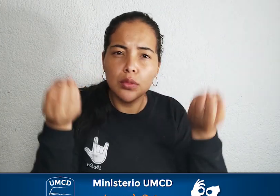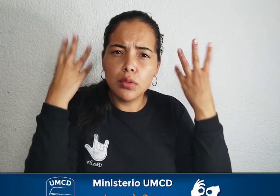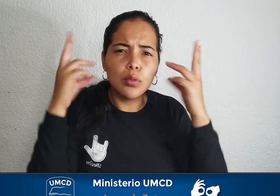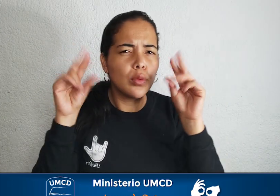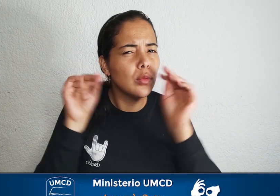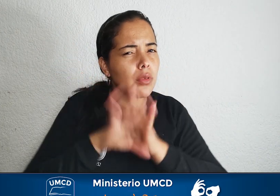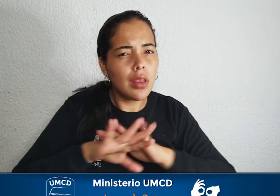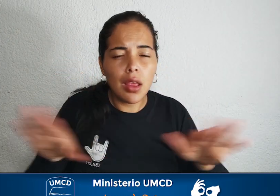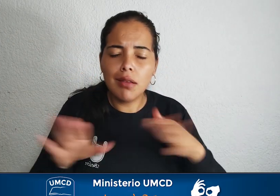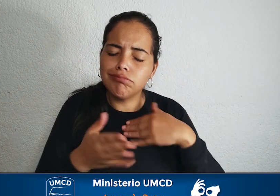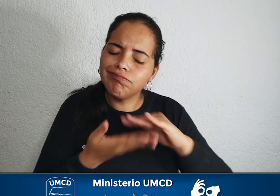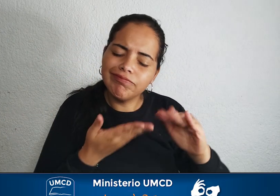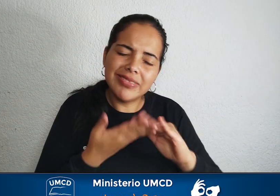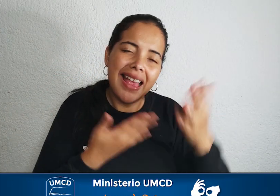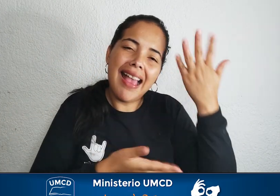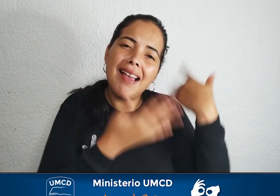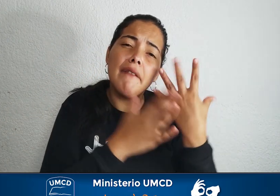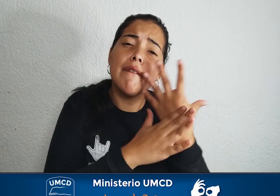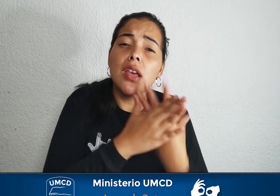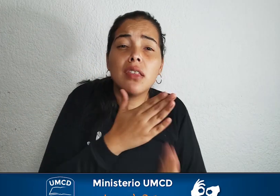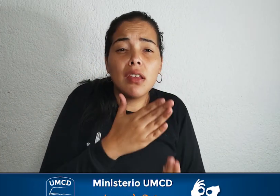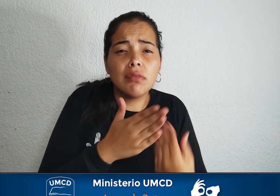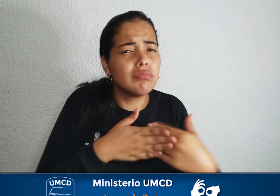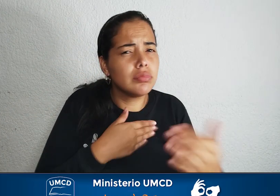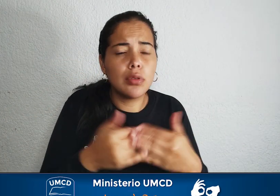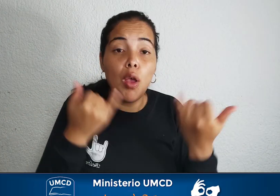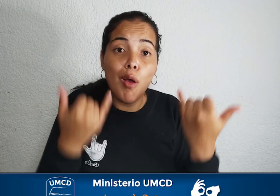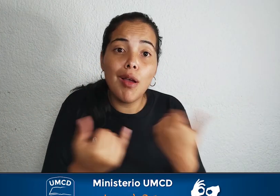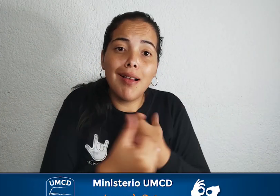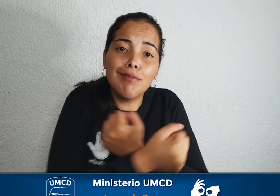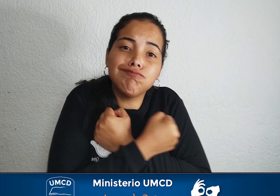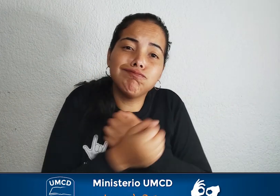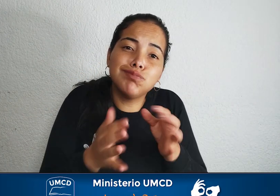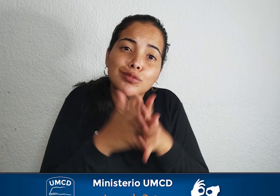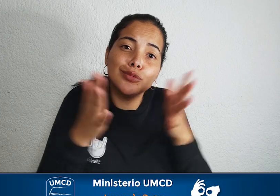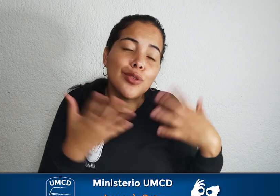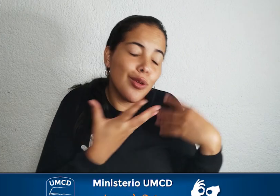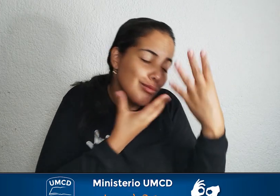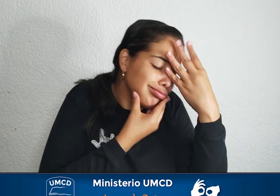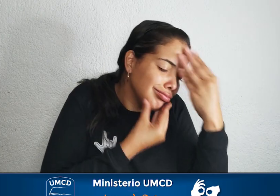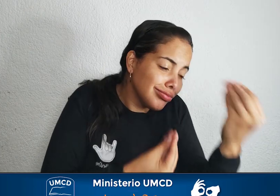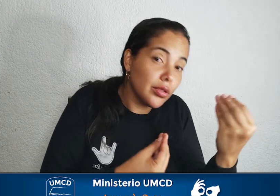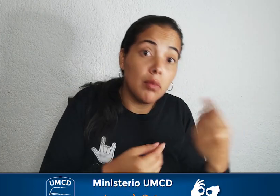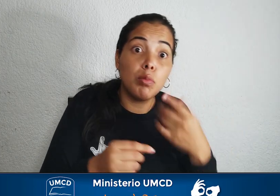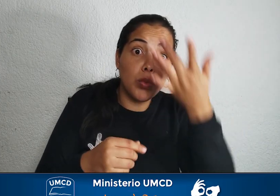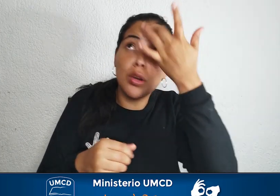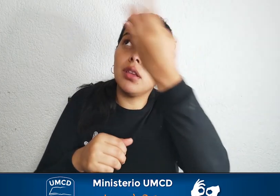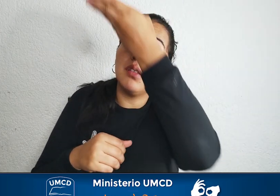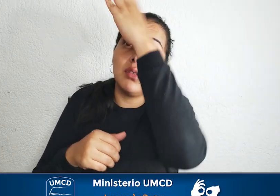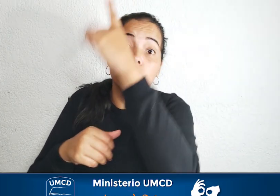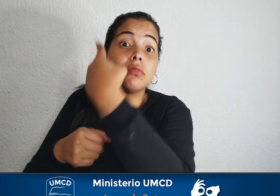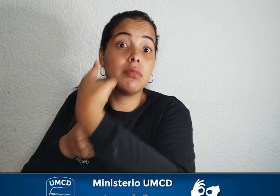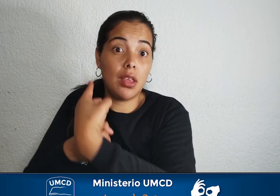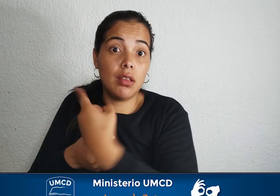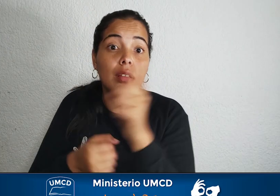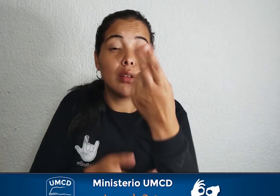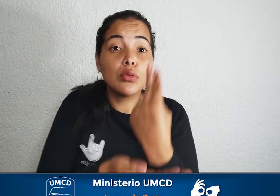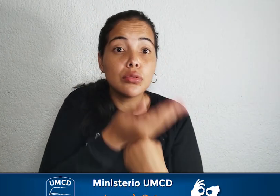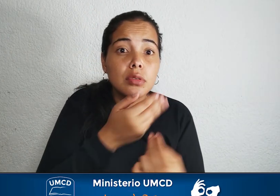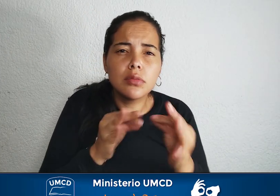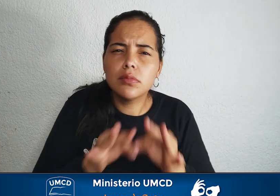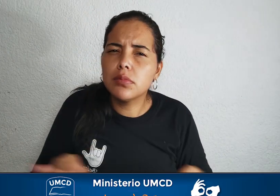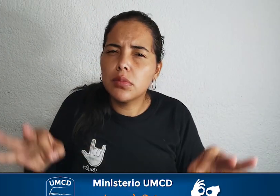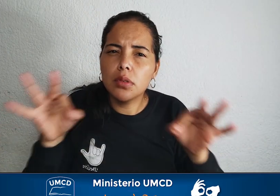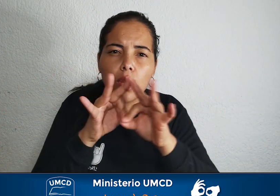desconocer y tenemos que perdonar si es que alguno de ellos no han actuado correctamente. Nuestra función como hijos, nuestro